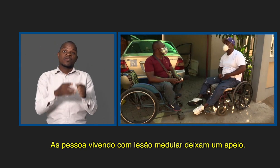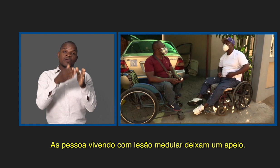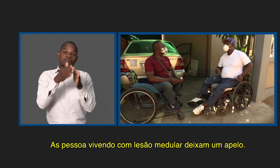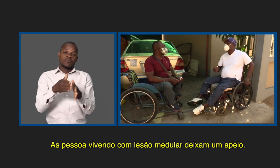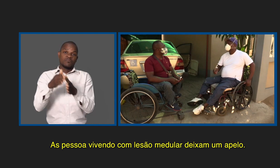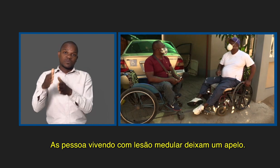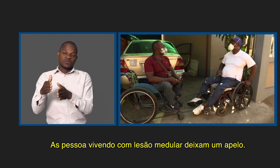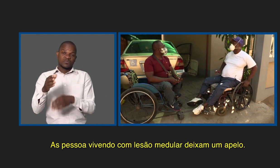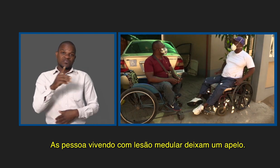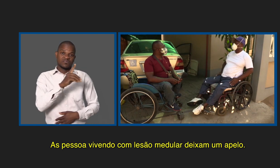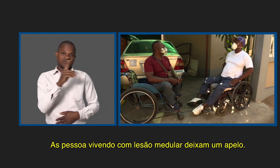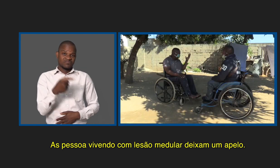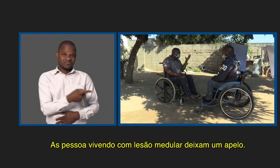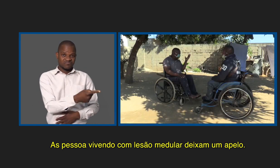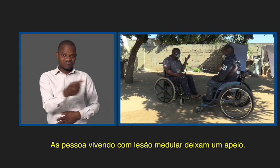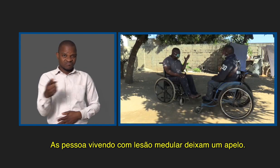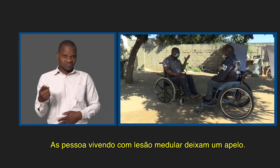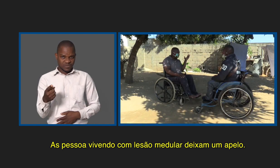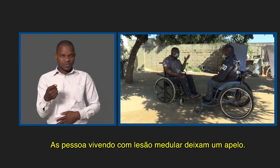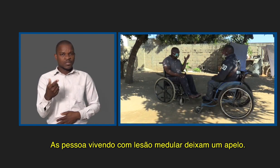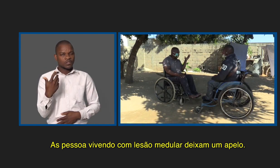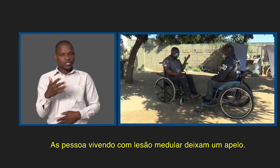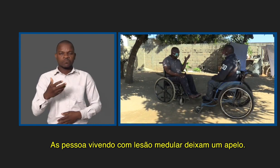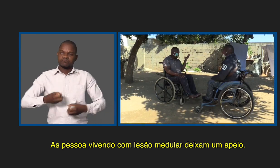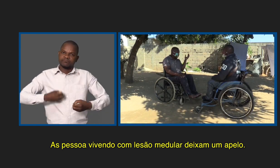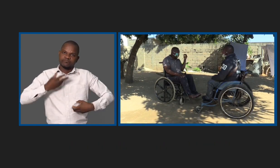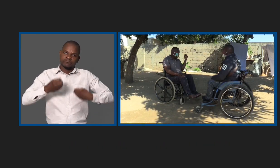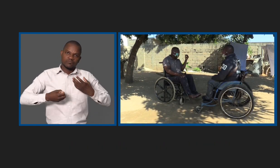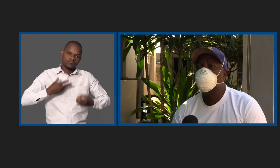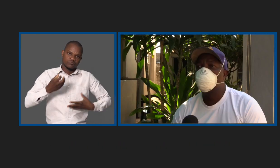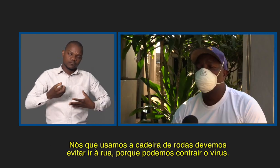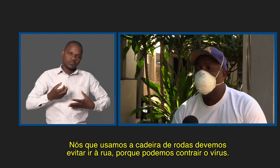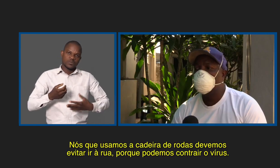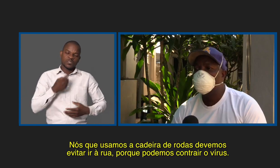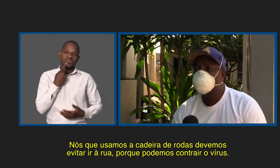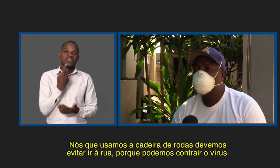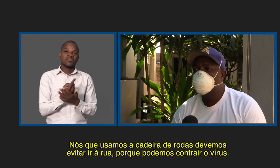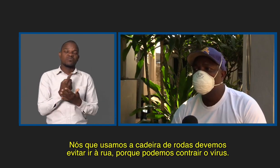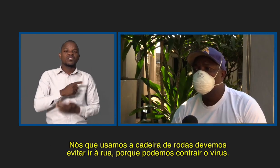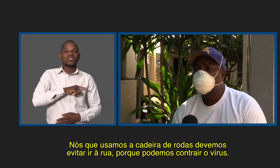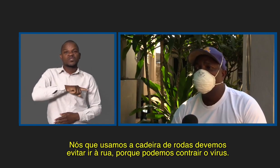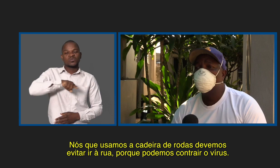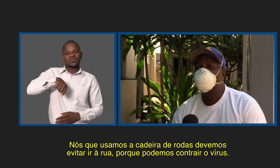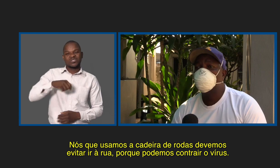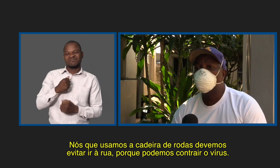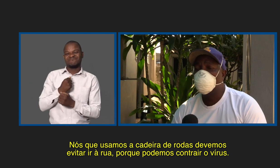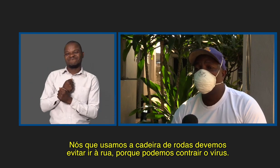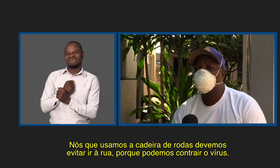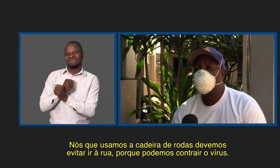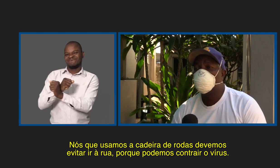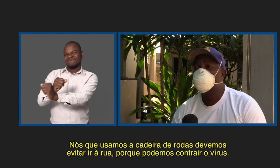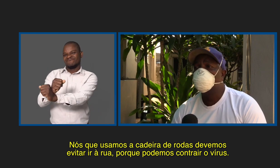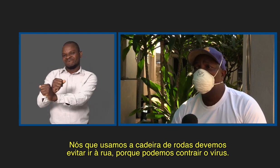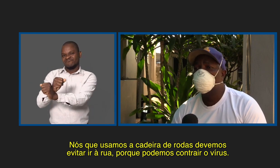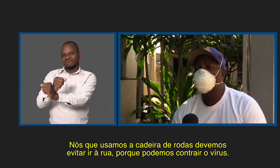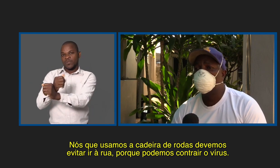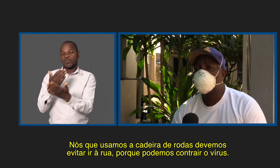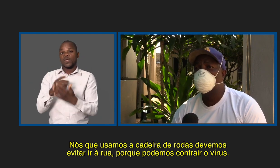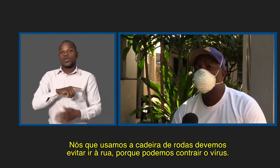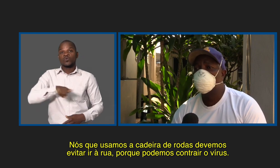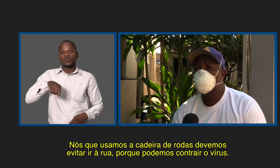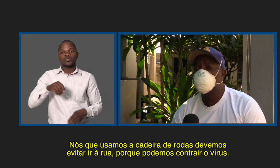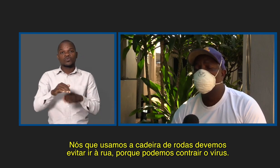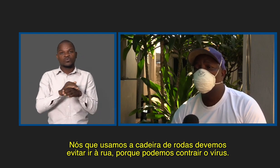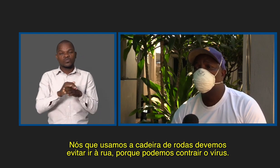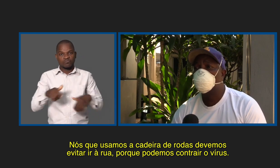As pessoas vivendo com lesão medular deixam apelo. Vamos cuidar, evitar, principalmente nós